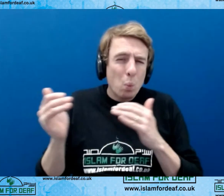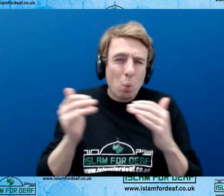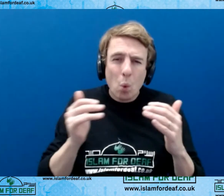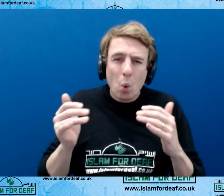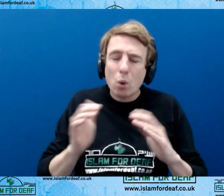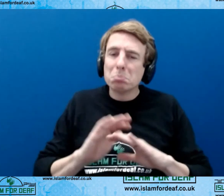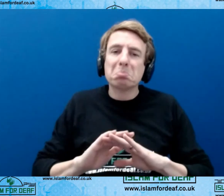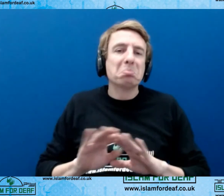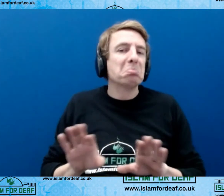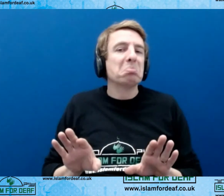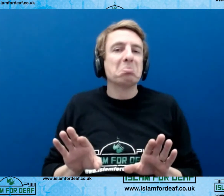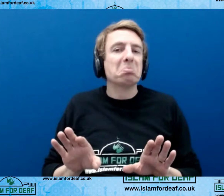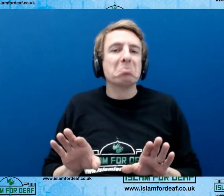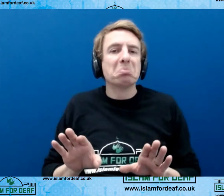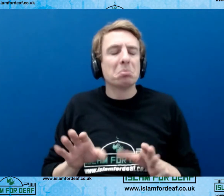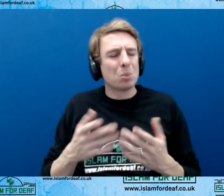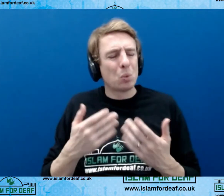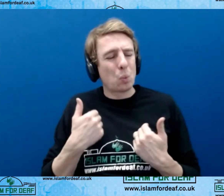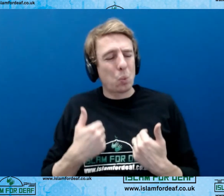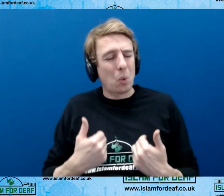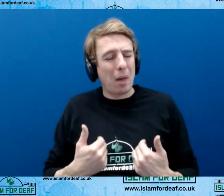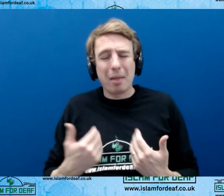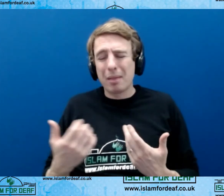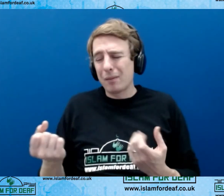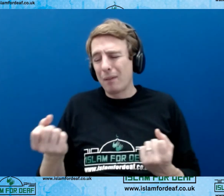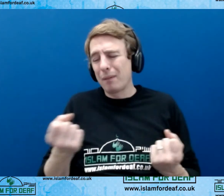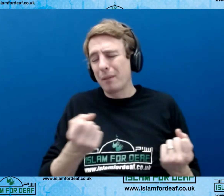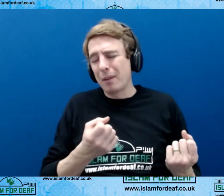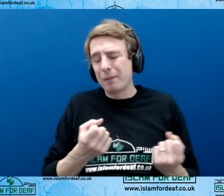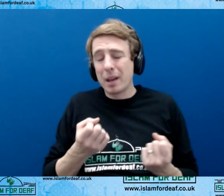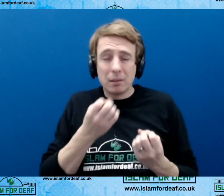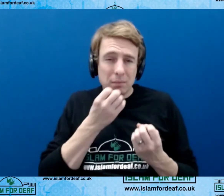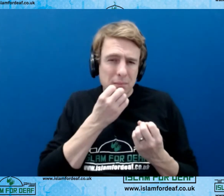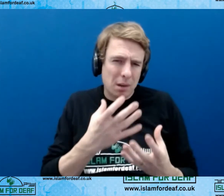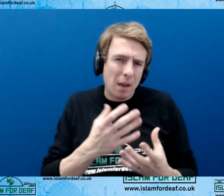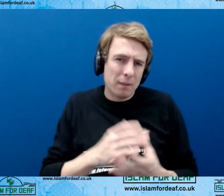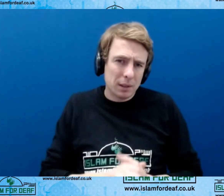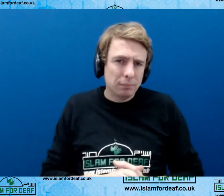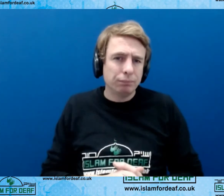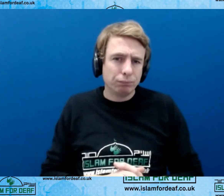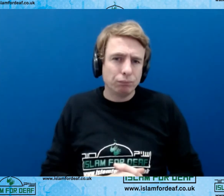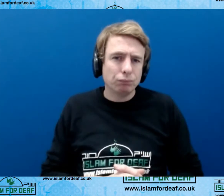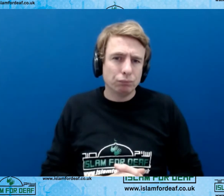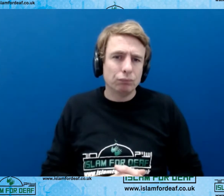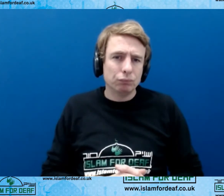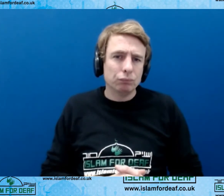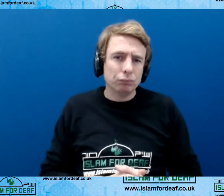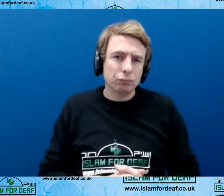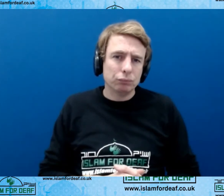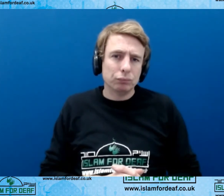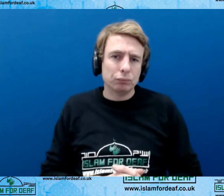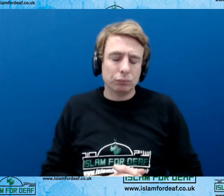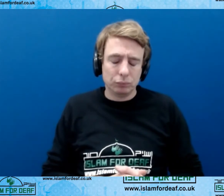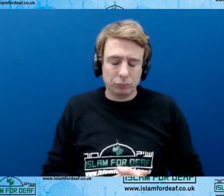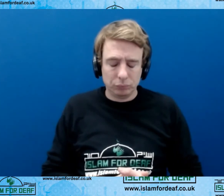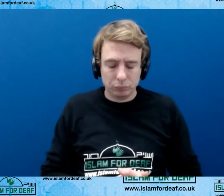تذهب الرحلتان في الصيف والشتاء وتعود وهي آمنة، وهذه نعمة تستوجب